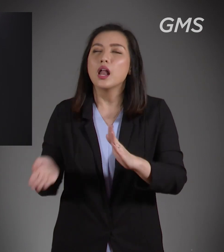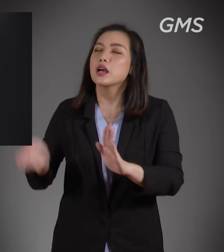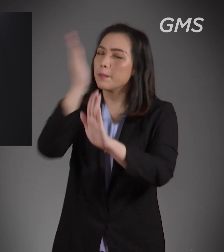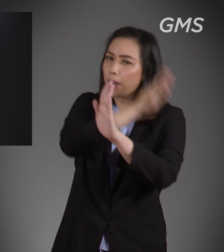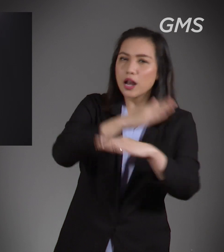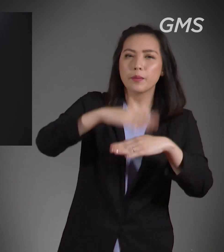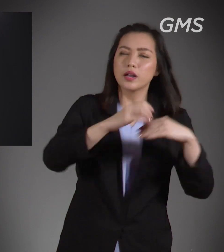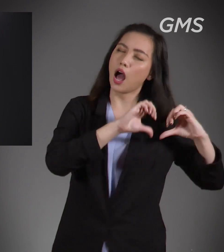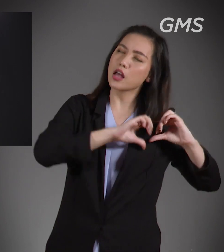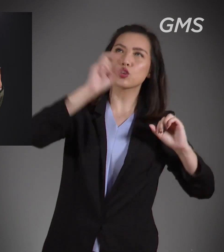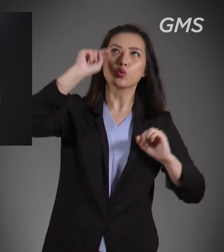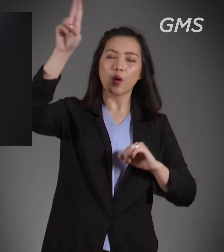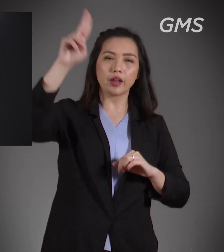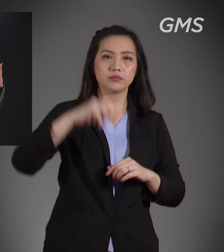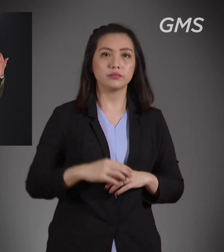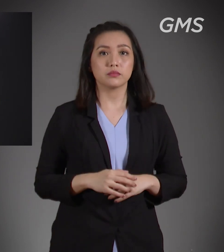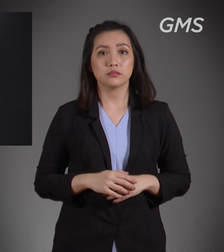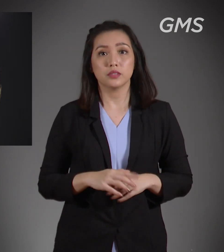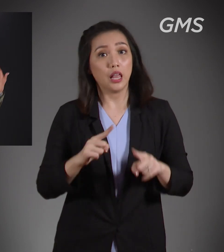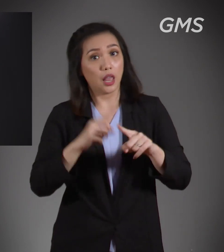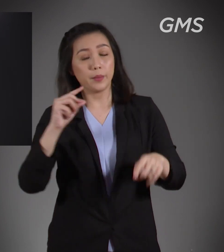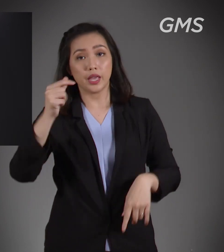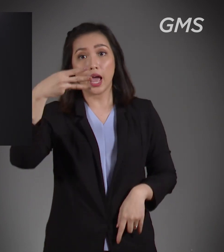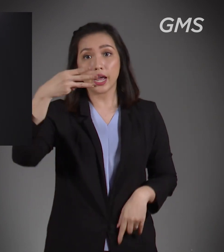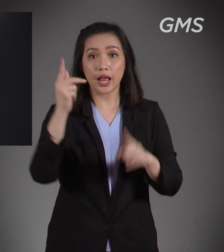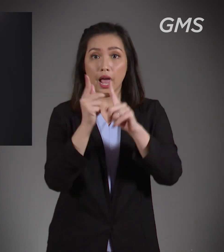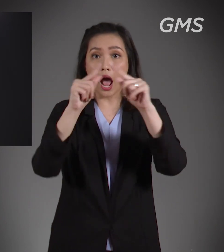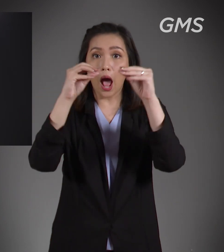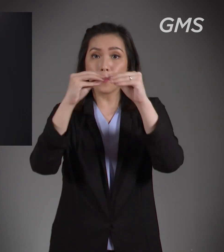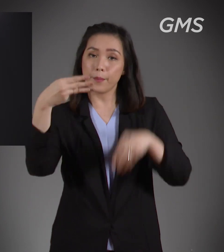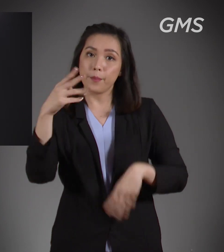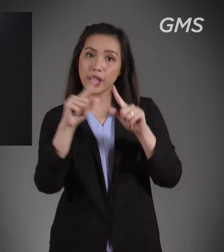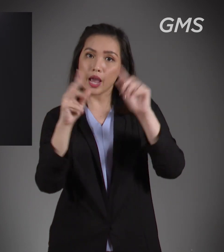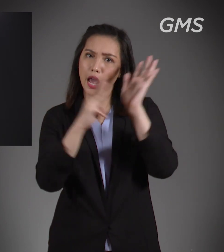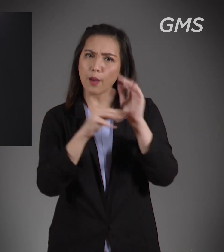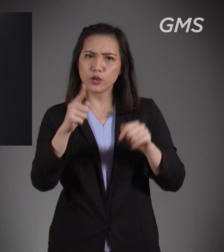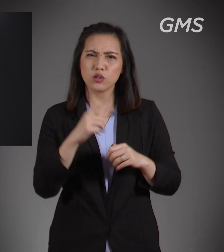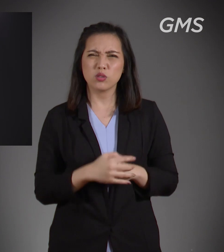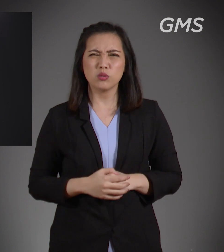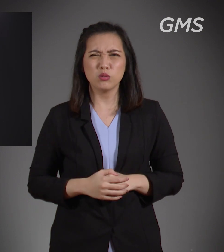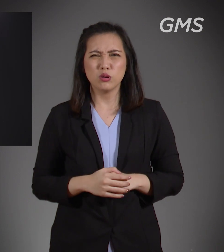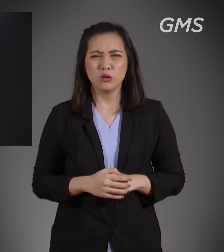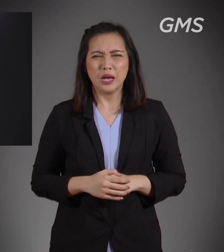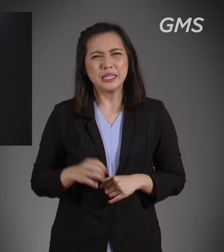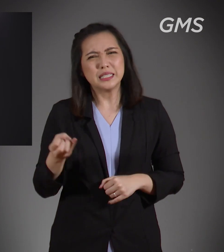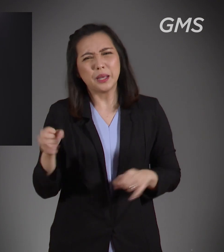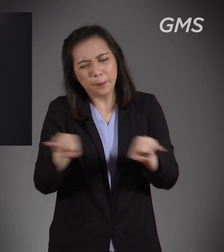Mau apa yang nyaman buat dia. Pokoknya yang penting dia nggak apa-apa. Ini orang agak sedikit